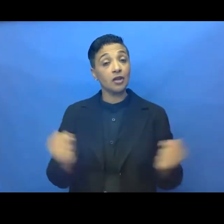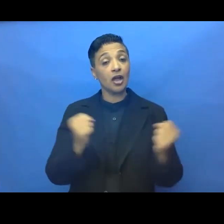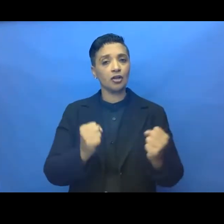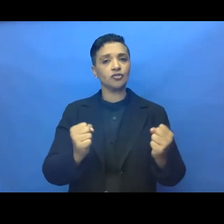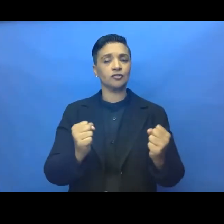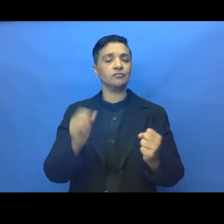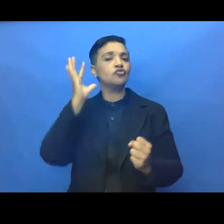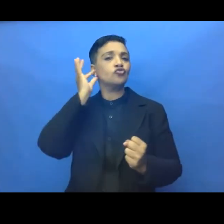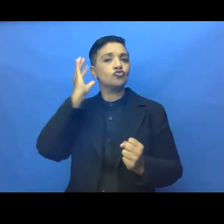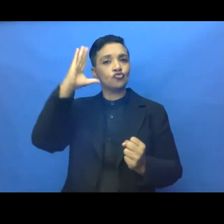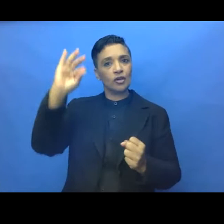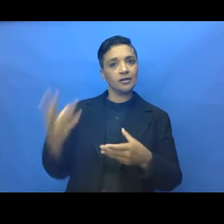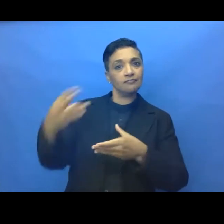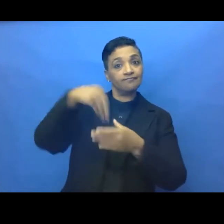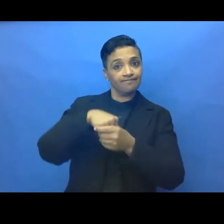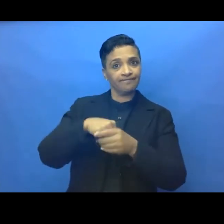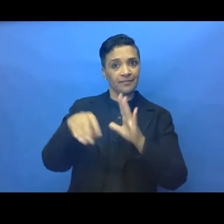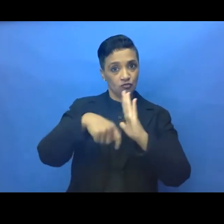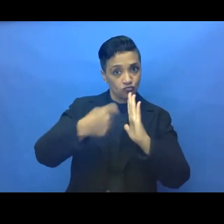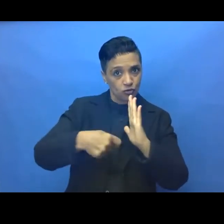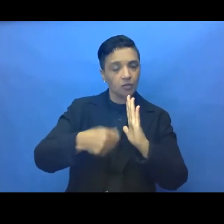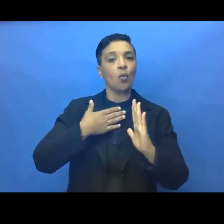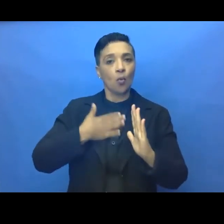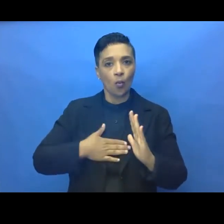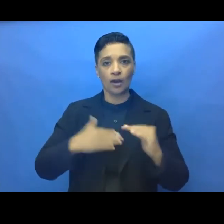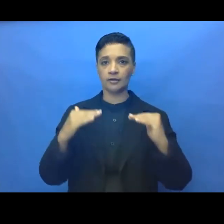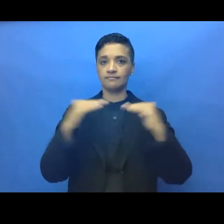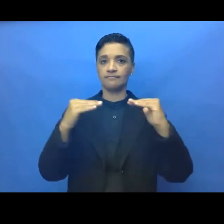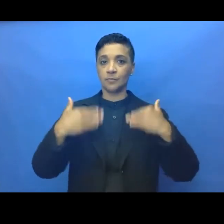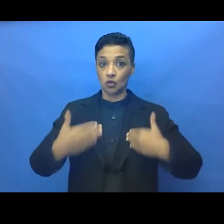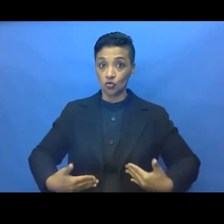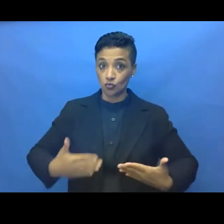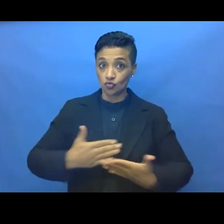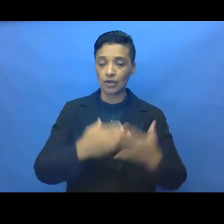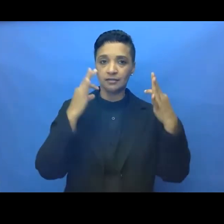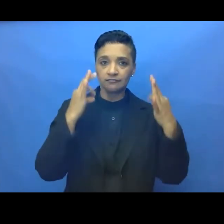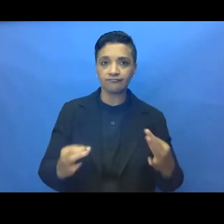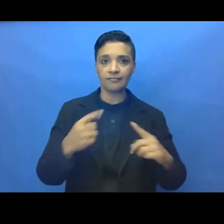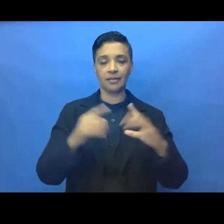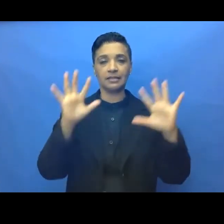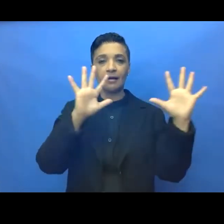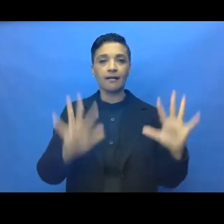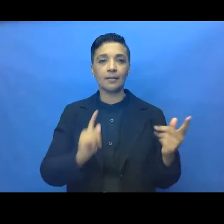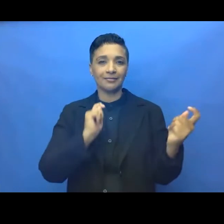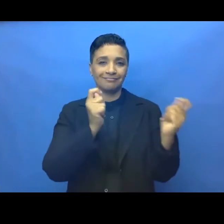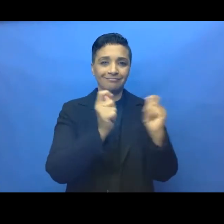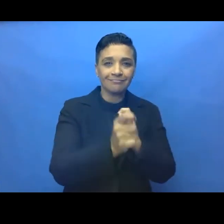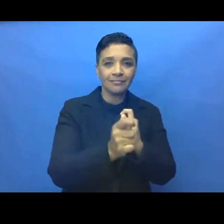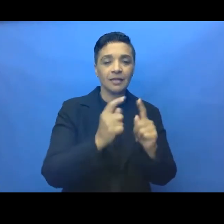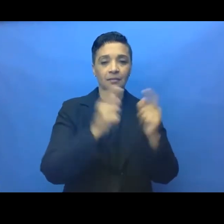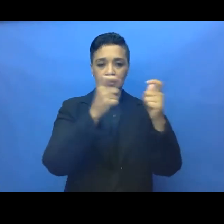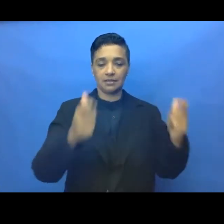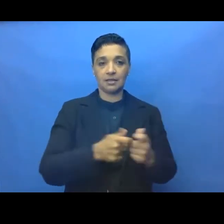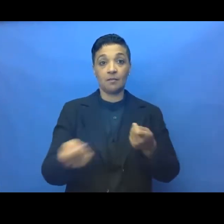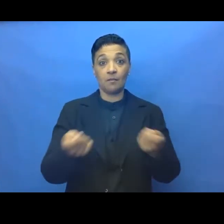les infrastructures et l'agriculture. Et par le biais du projet Climate Change Action, pour Gender